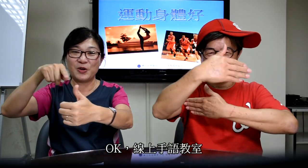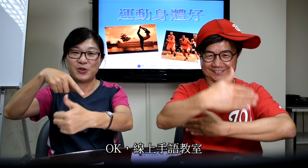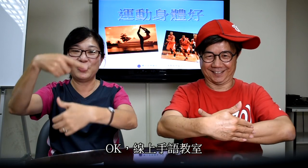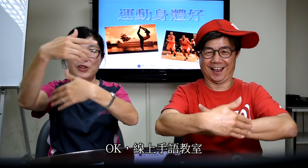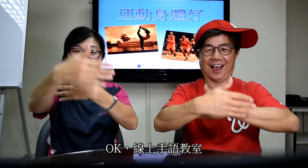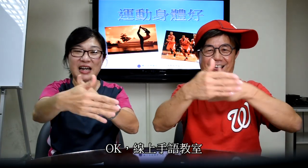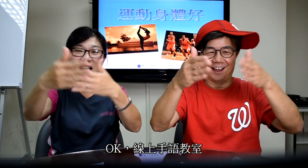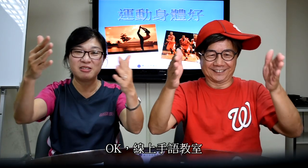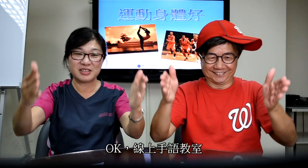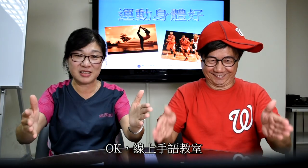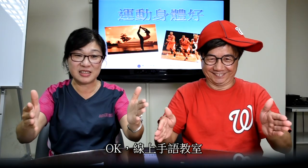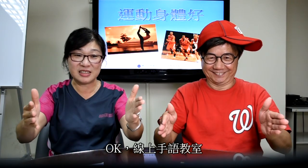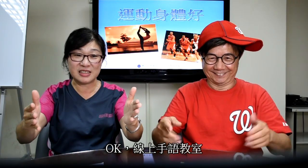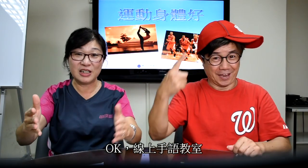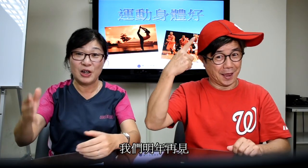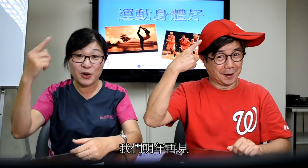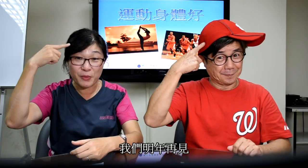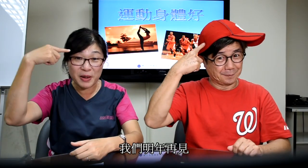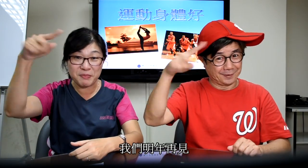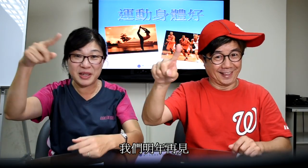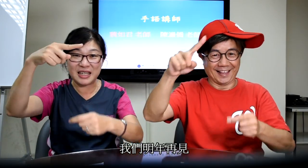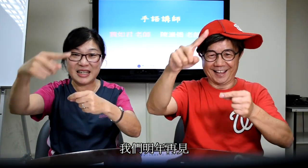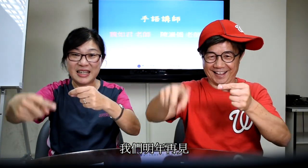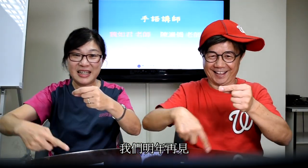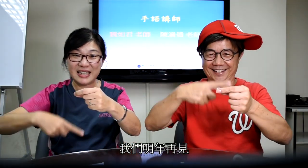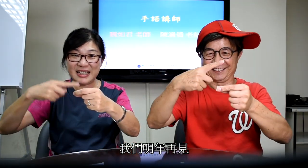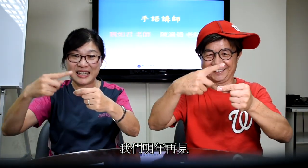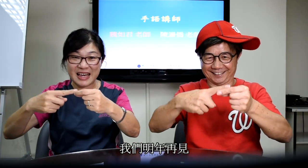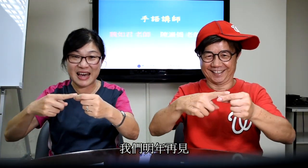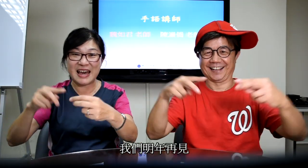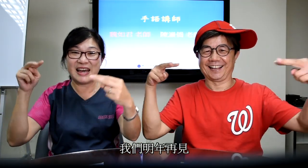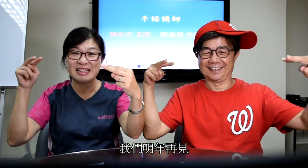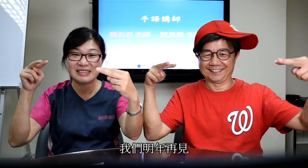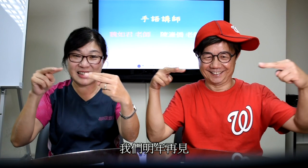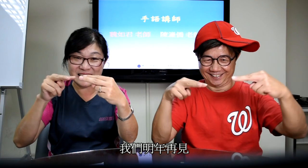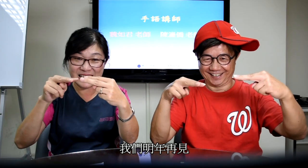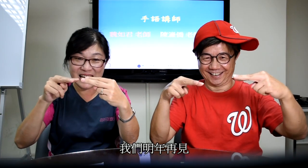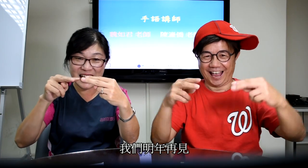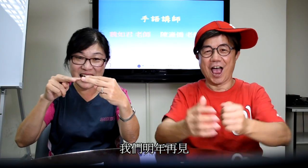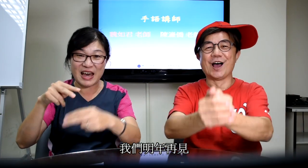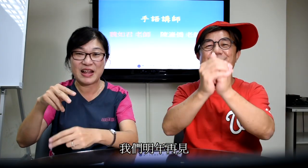语教室，我们明年再见，